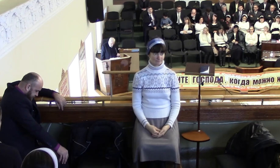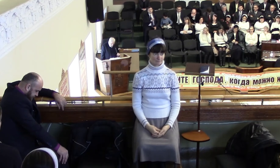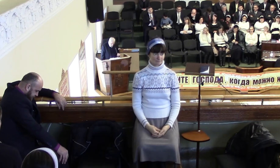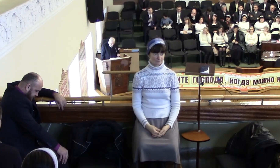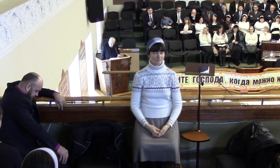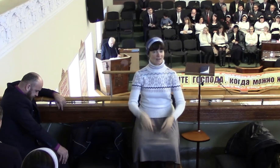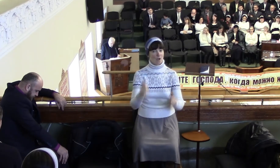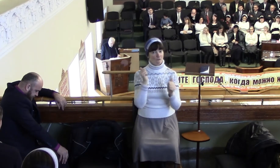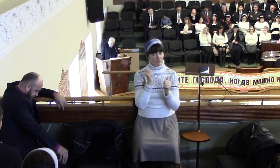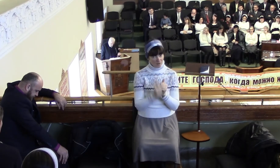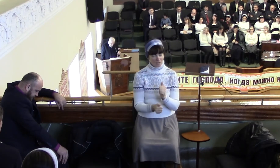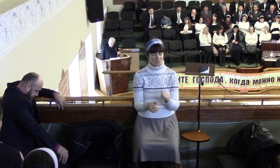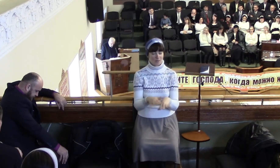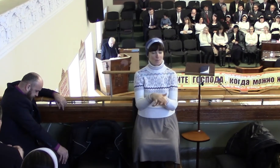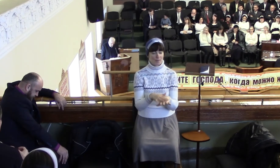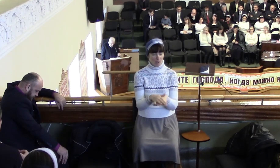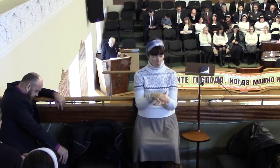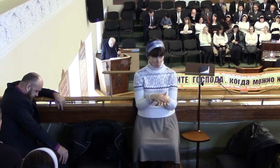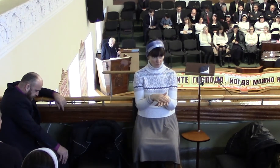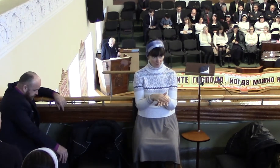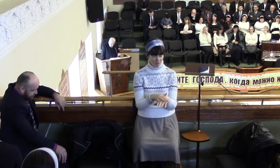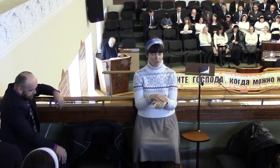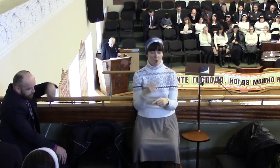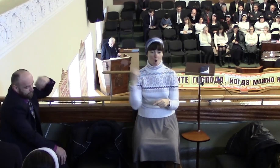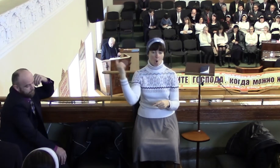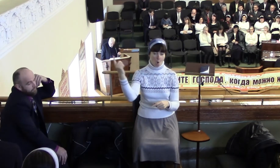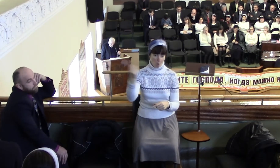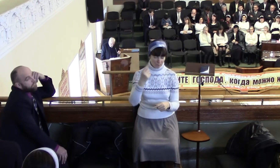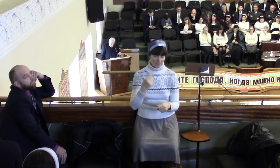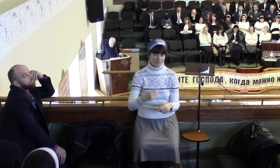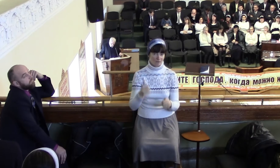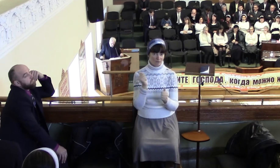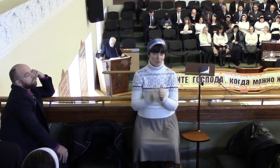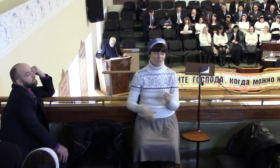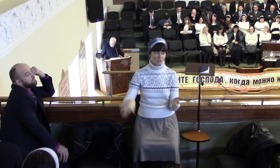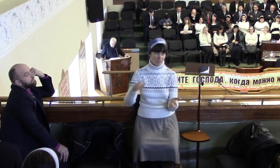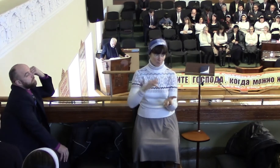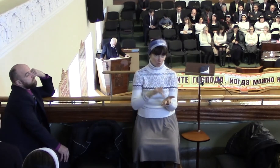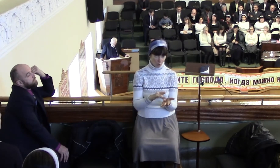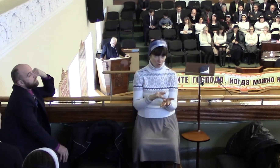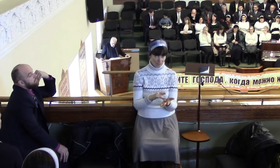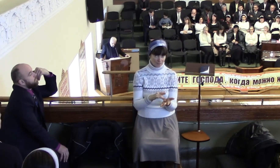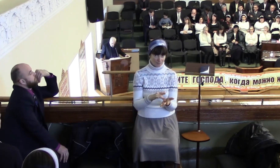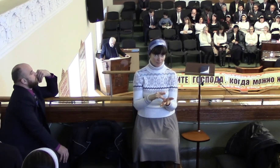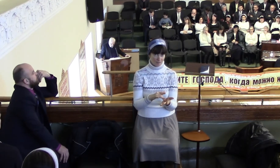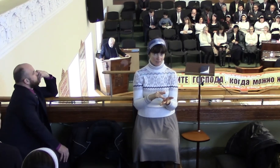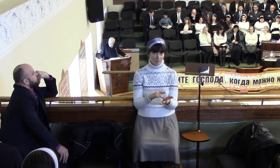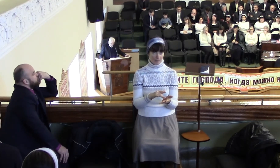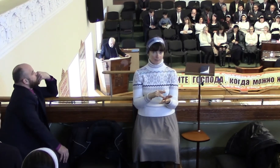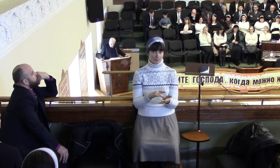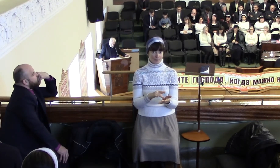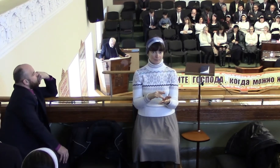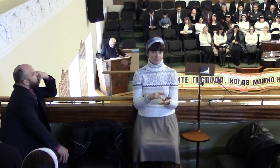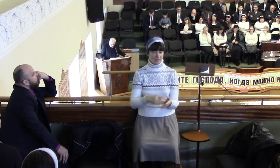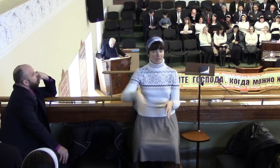В каждом племени, в каждой области, в каждом городе, чтобы дни эти Пурим не отменялись у иудеев,